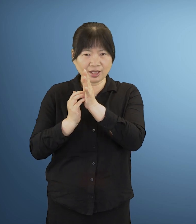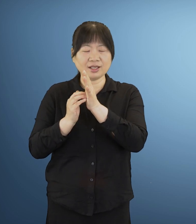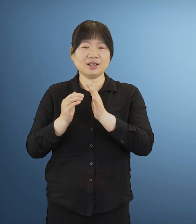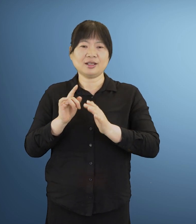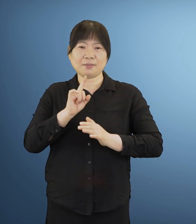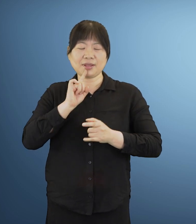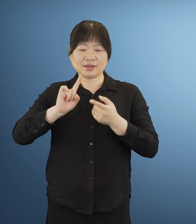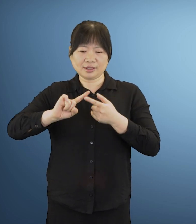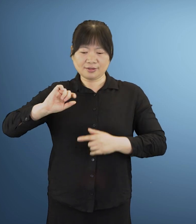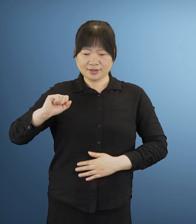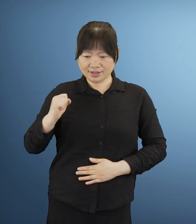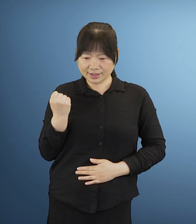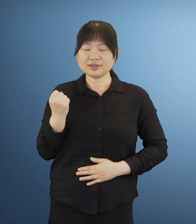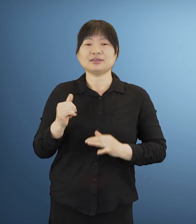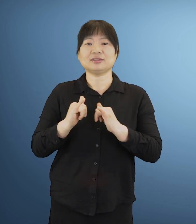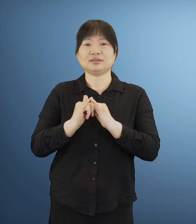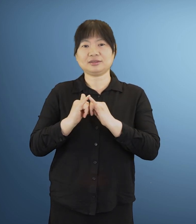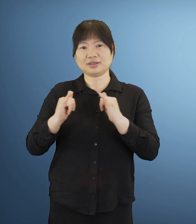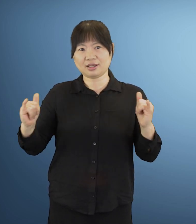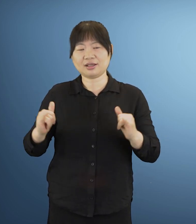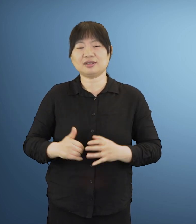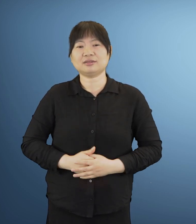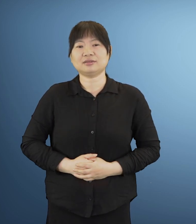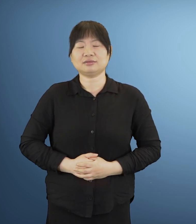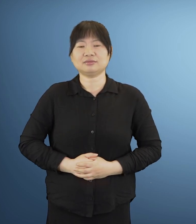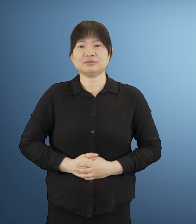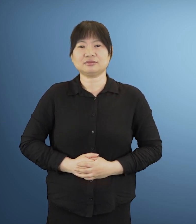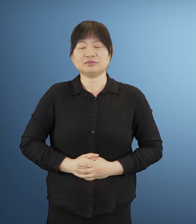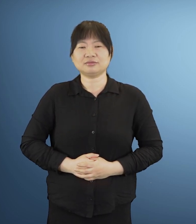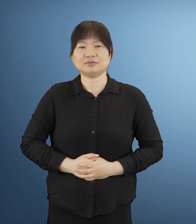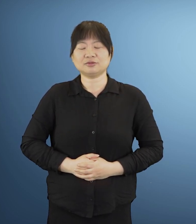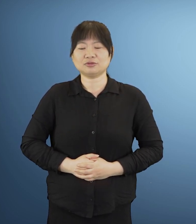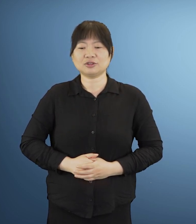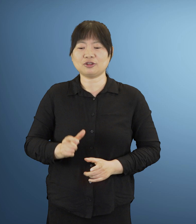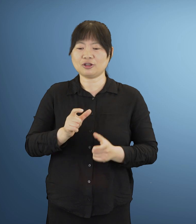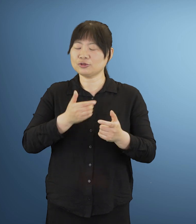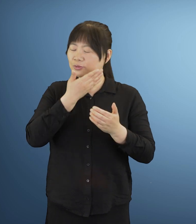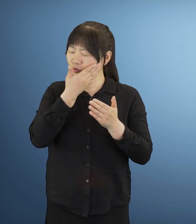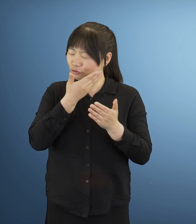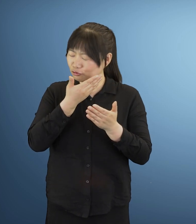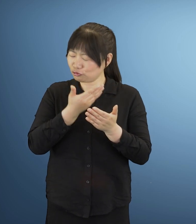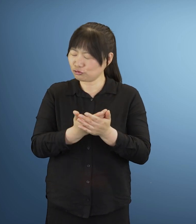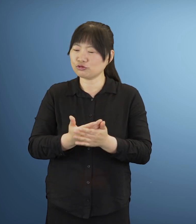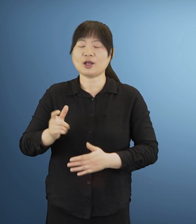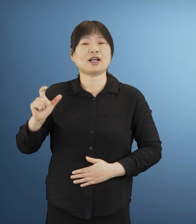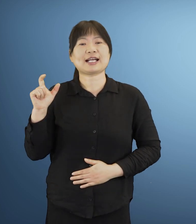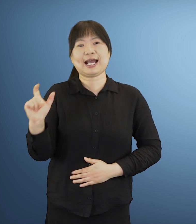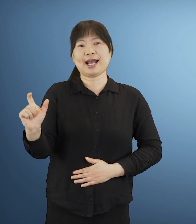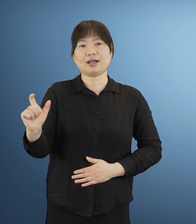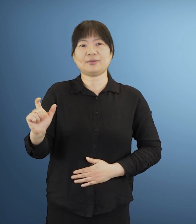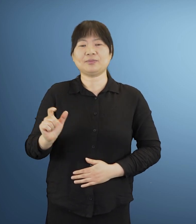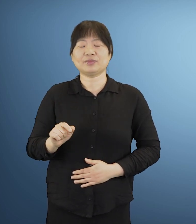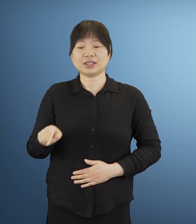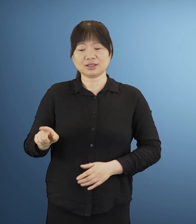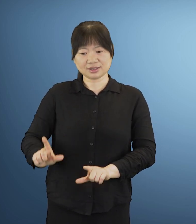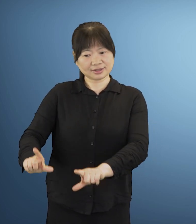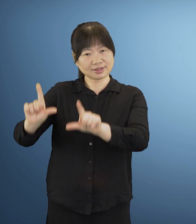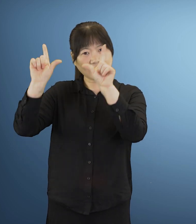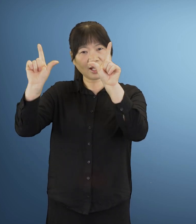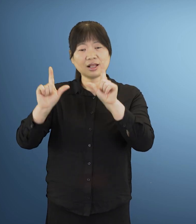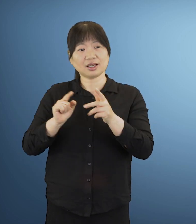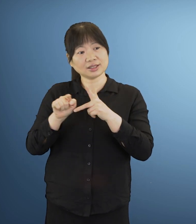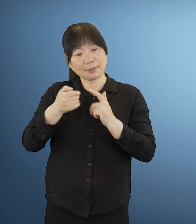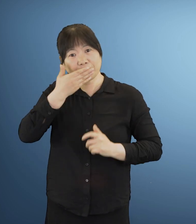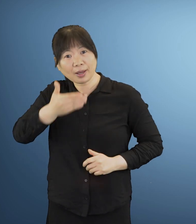뜻대로 행하는 자, 여기에 강조점을 두었단 말이에요. 그날에.